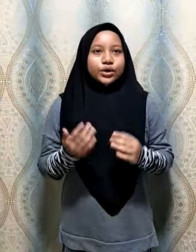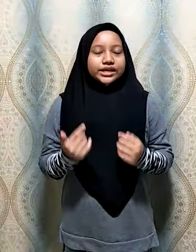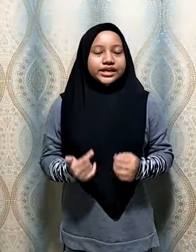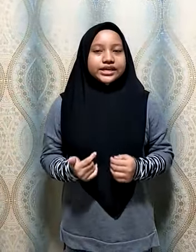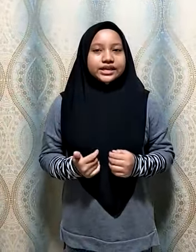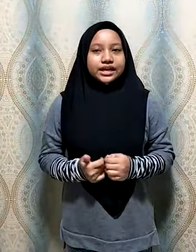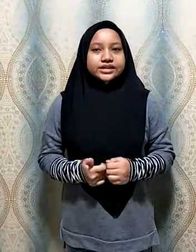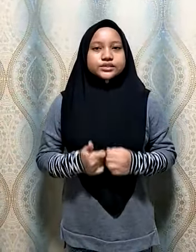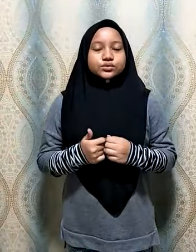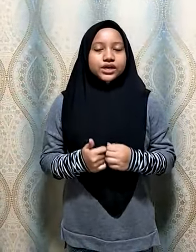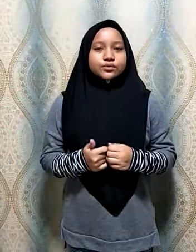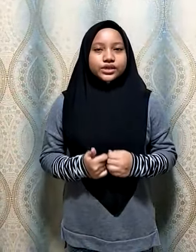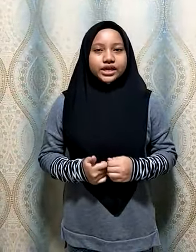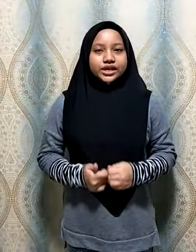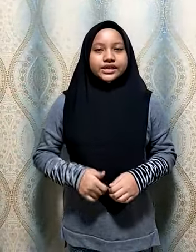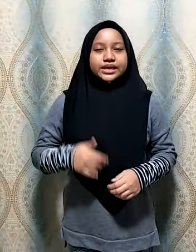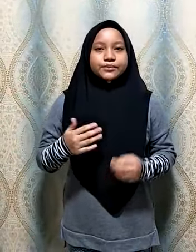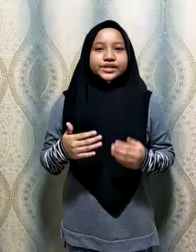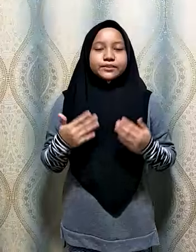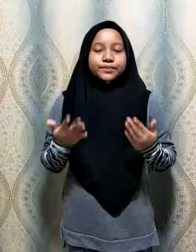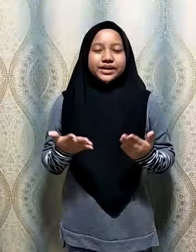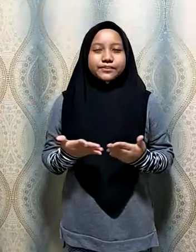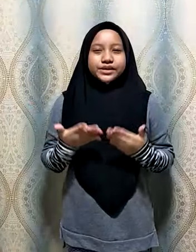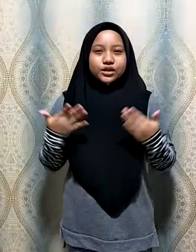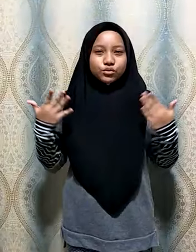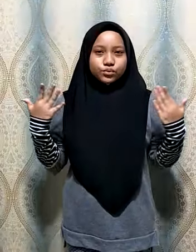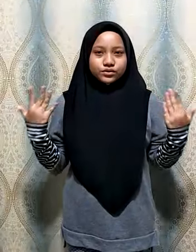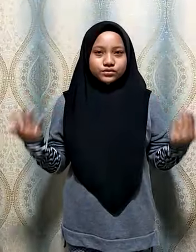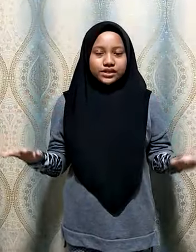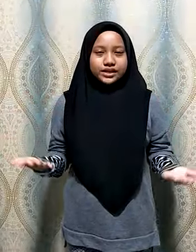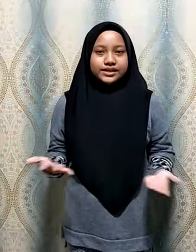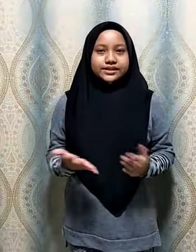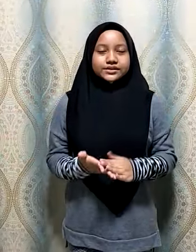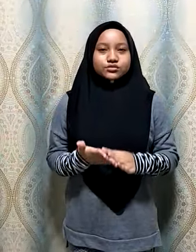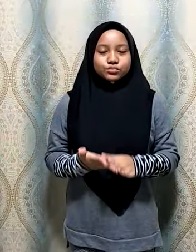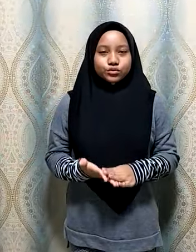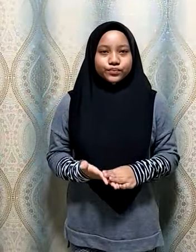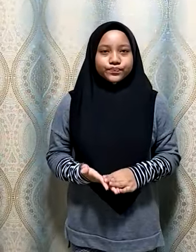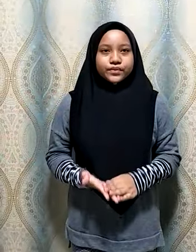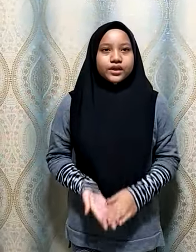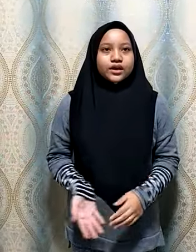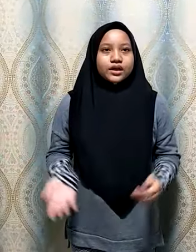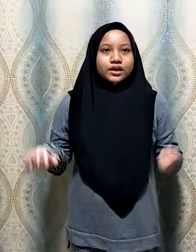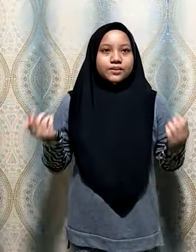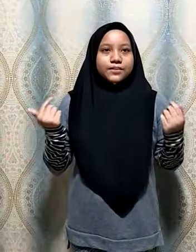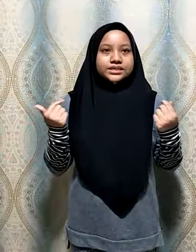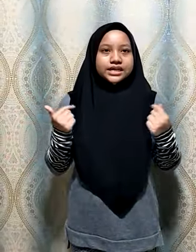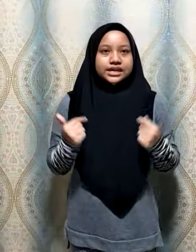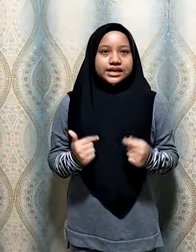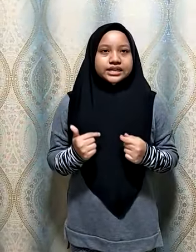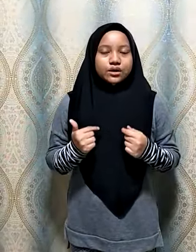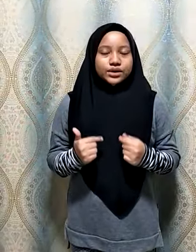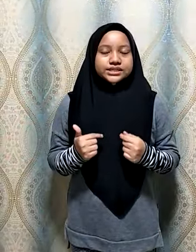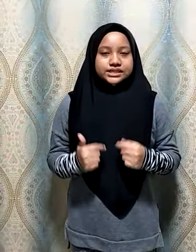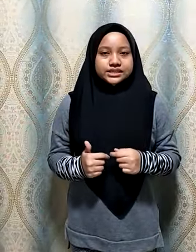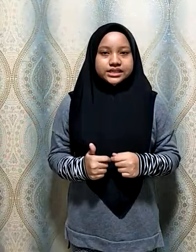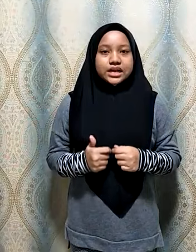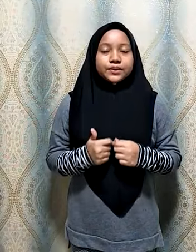Huang He ialah sungai kuning yang menyimpan banyak lumpur kekuningan yang subur. Masyarakat awal China telah